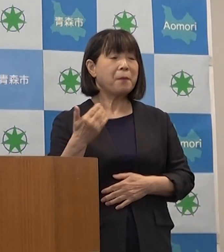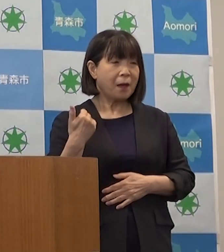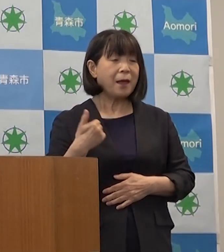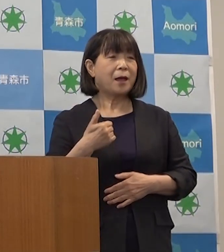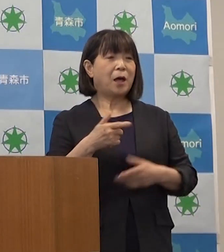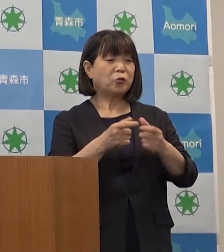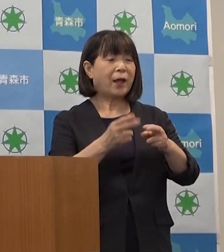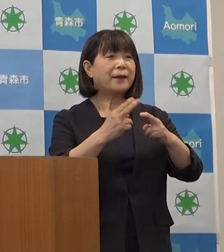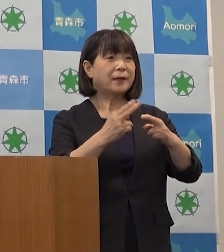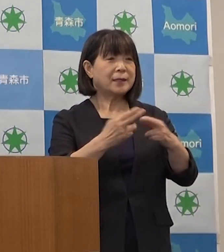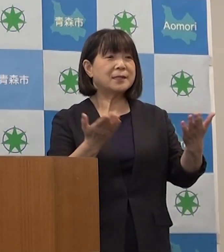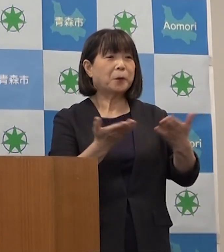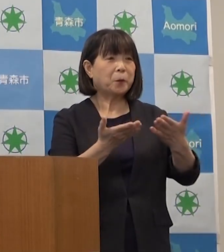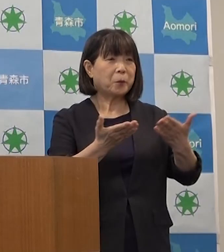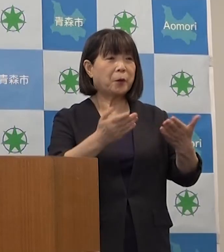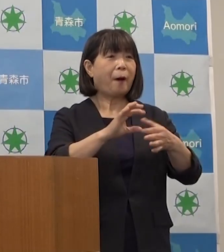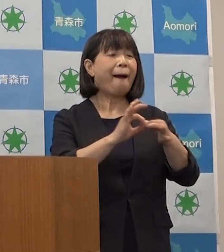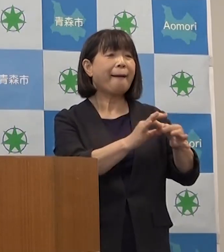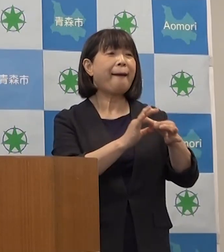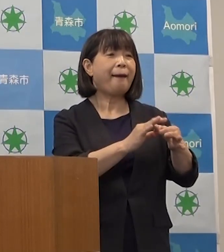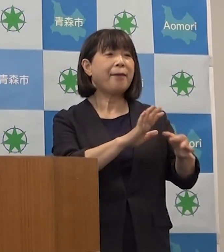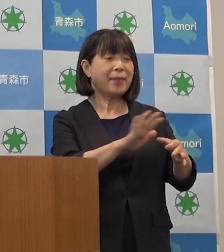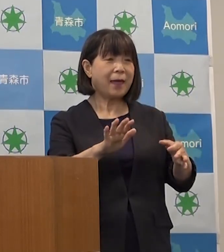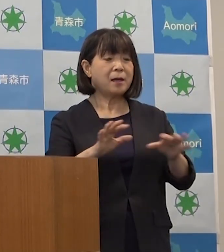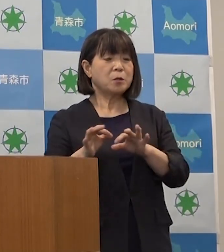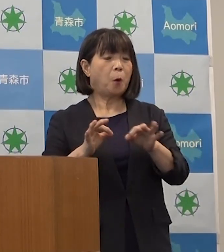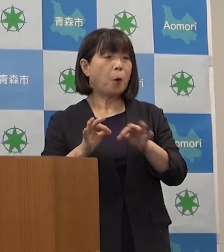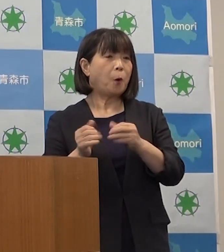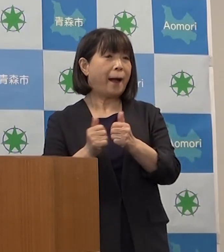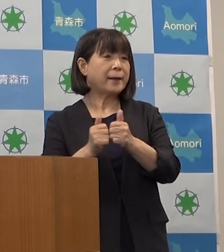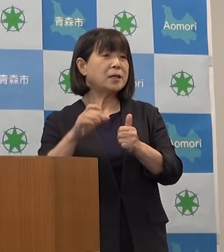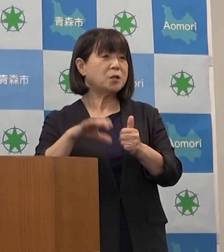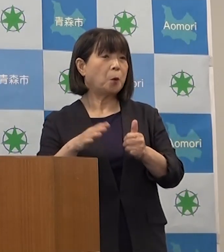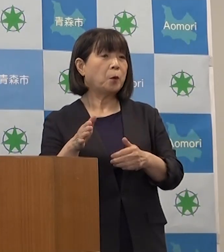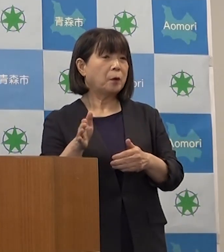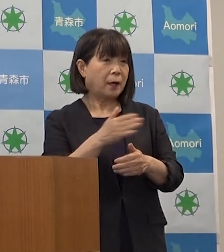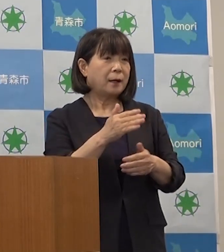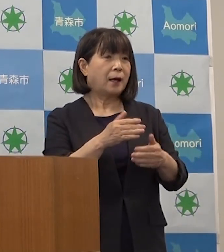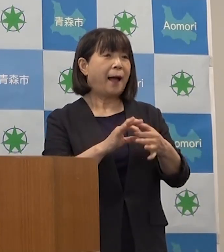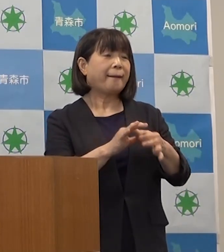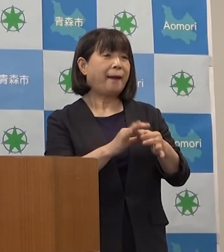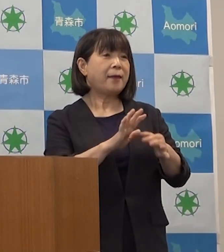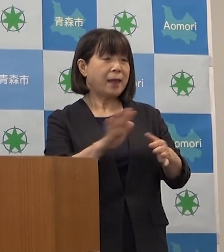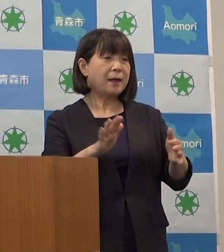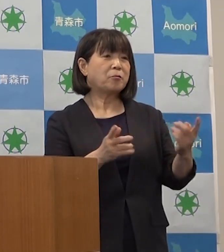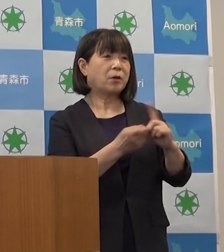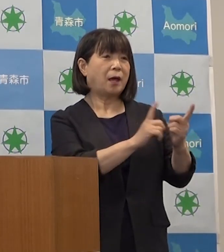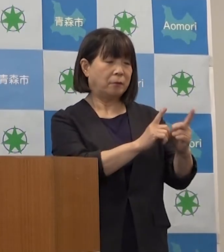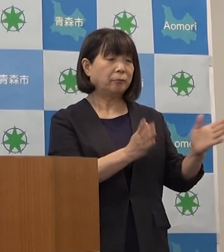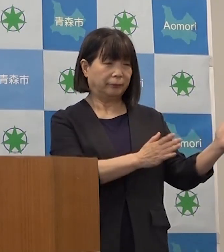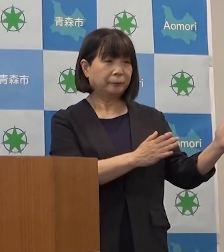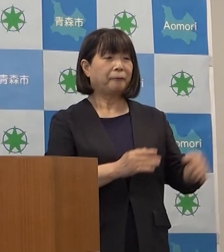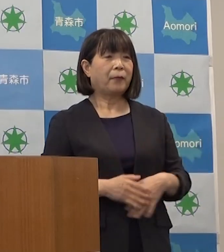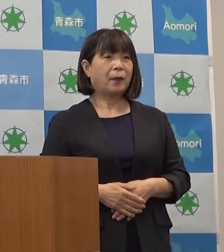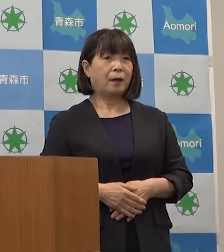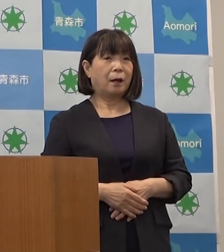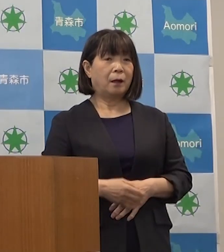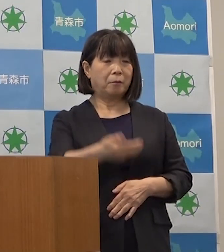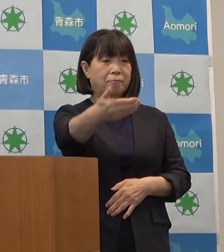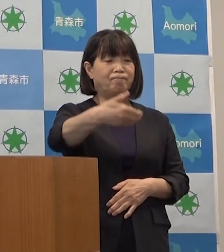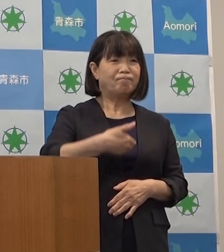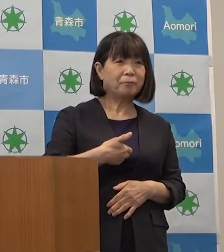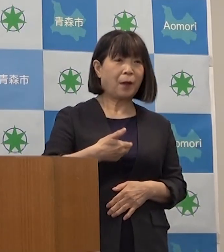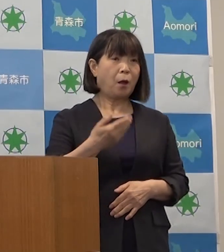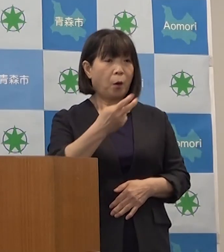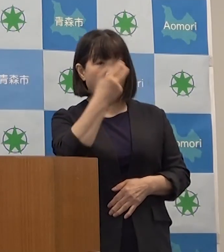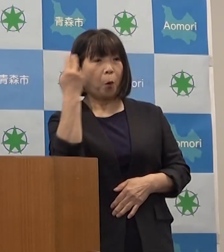のはその、私が商工会所の活動をするようになってからという感じでございます。 高校時代は特にそんなに交流はなかった感